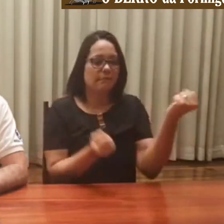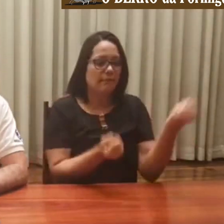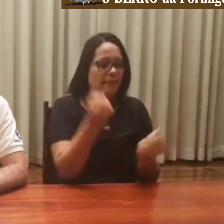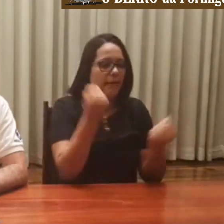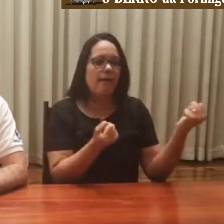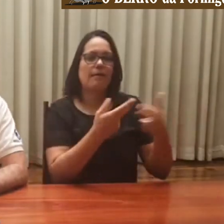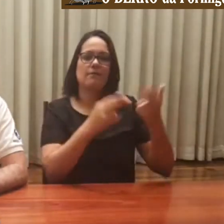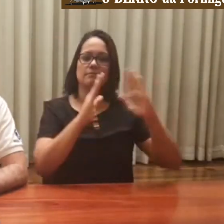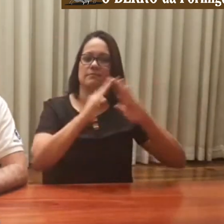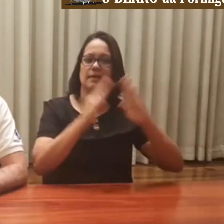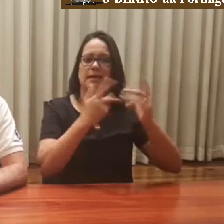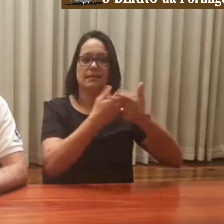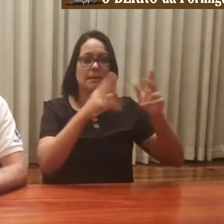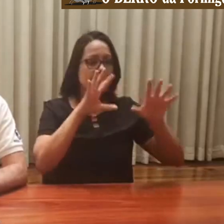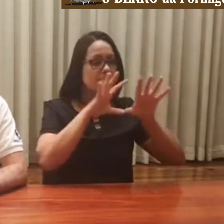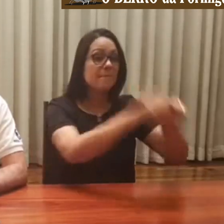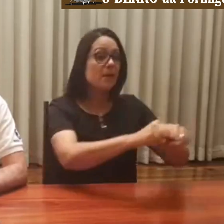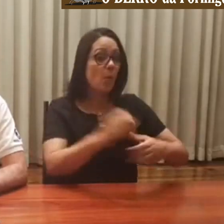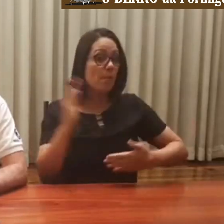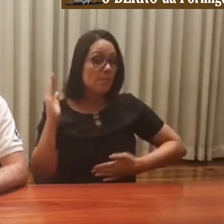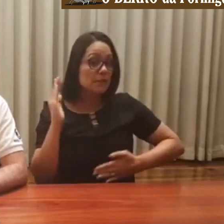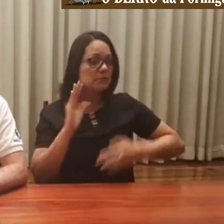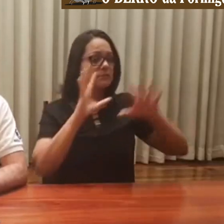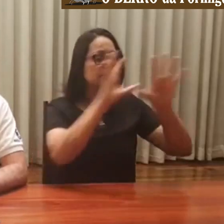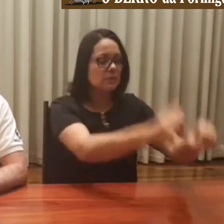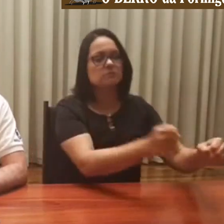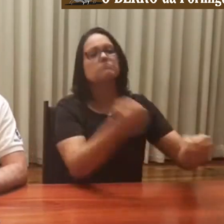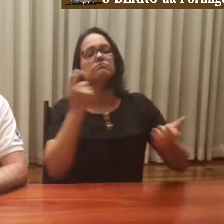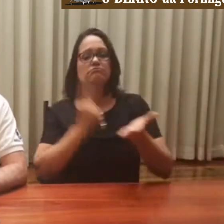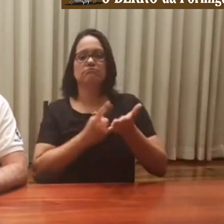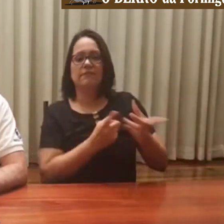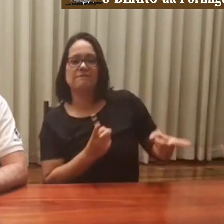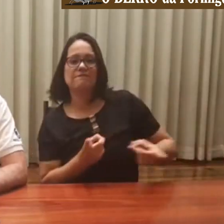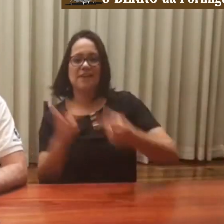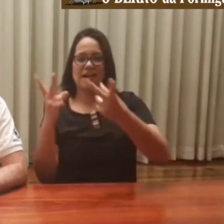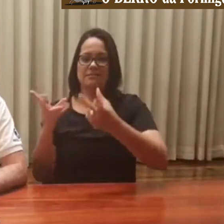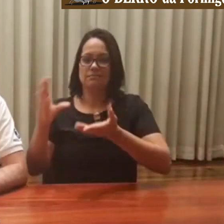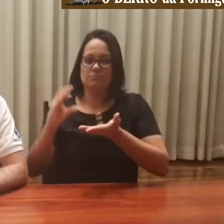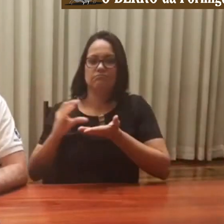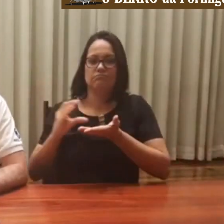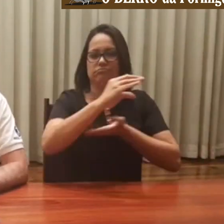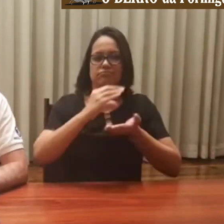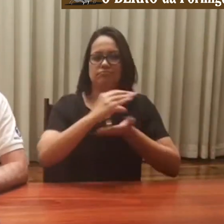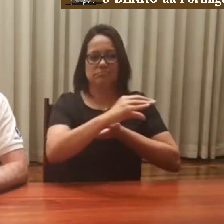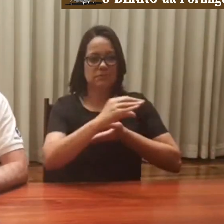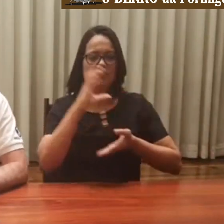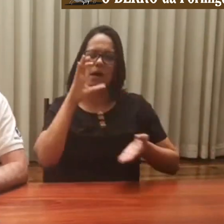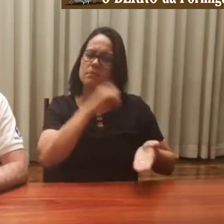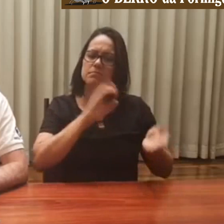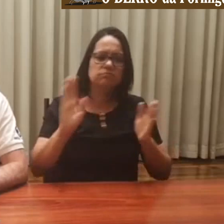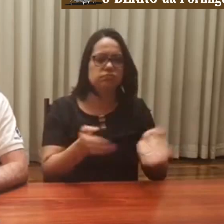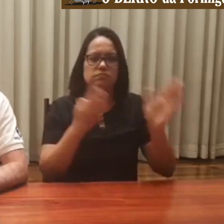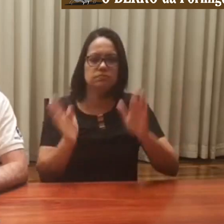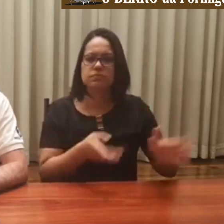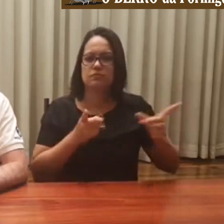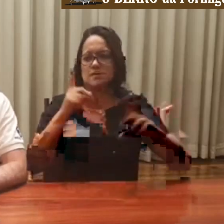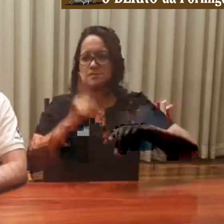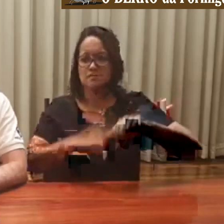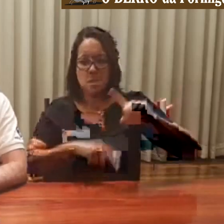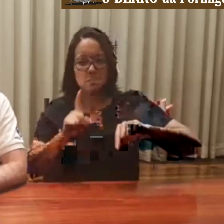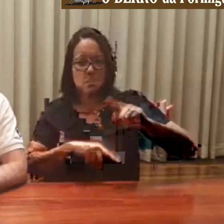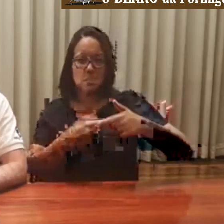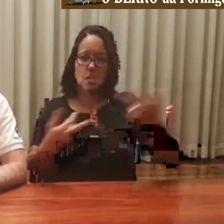bens imóveis. É, apresentamos uma medida provisória, de modo que seja mais ágil a venda desse material e